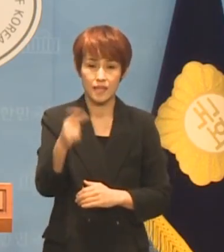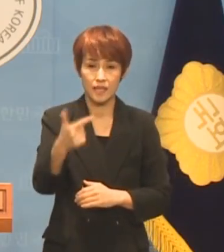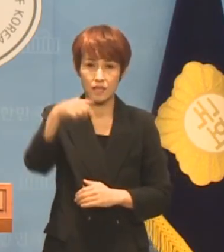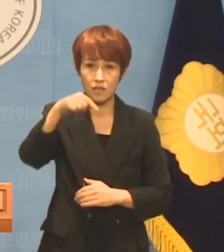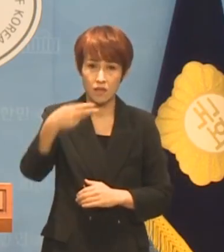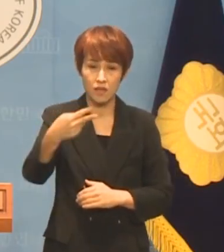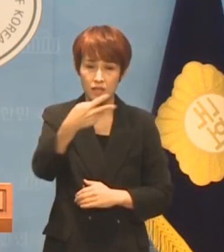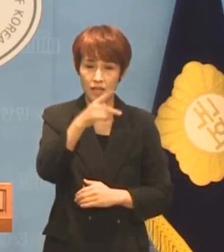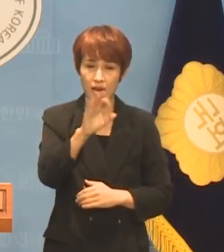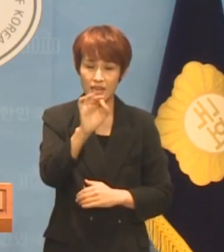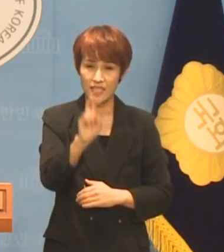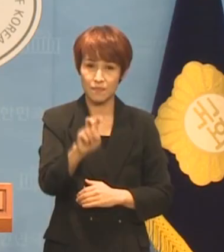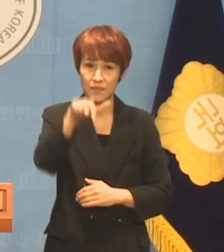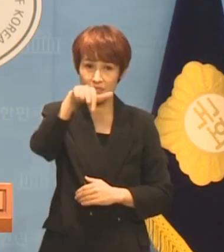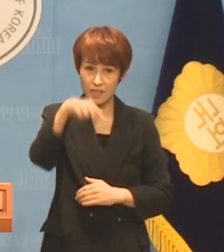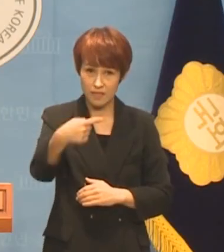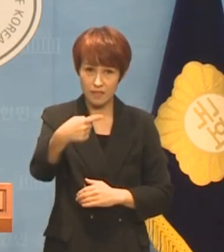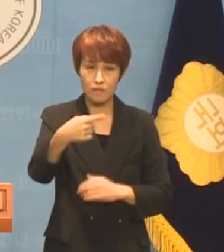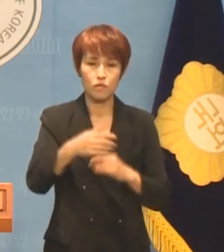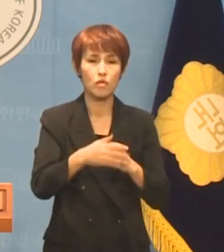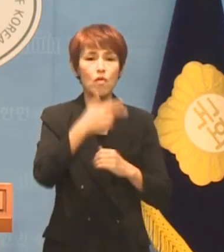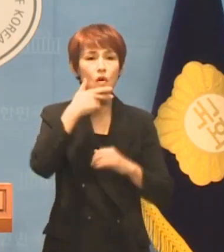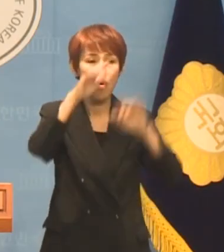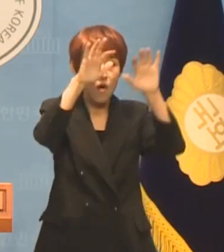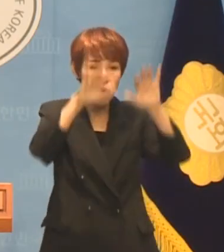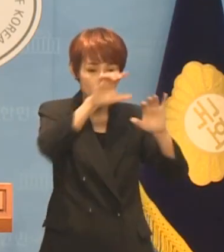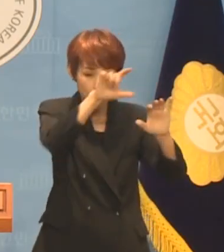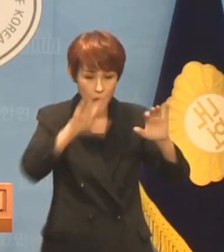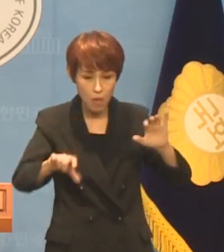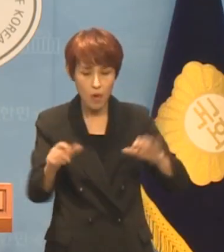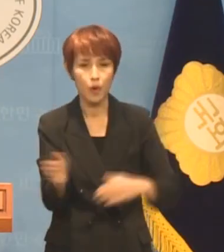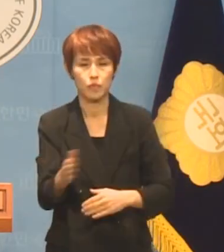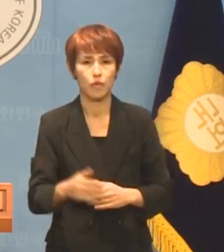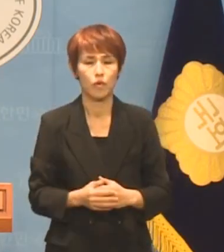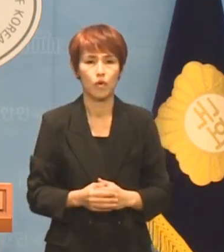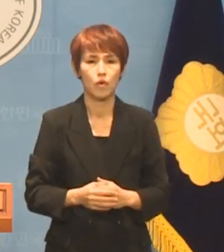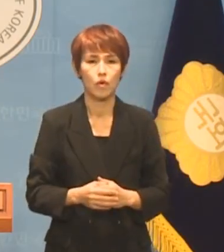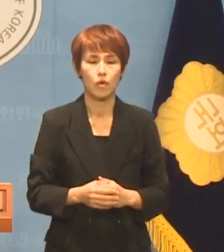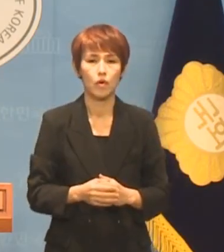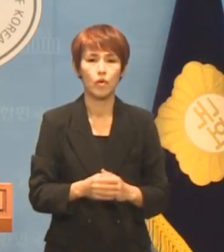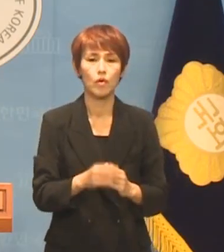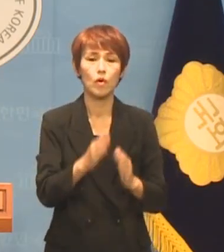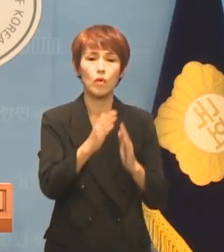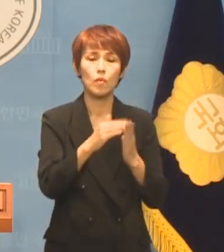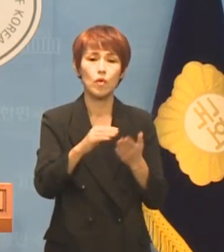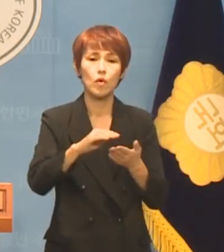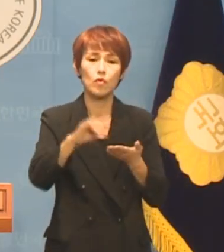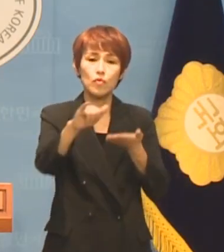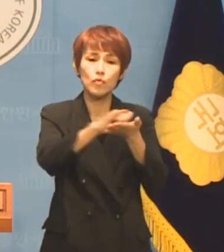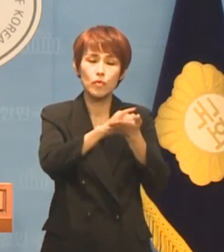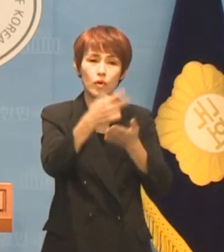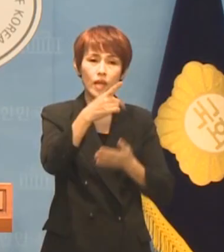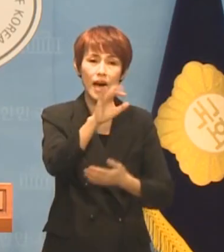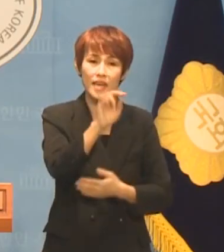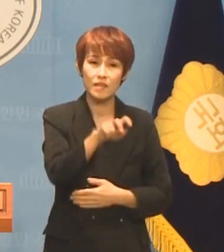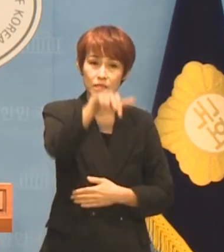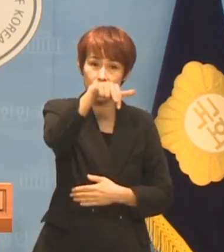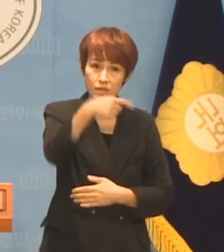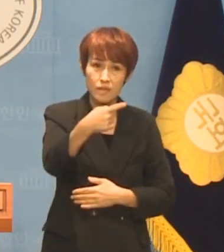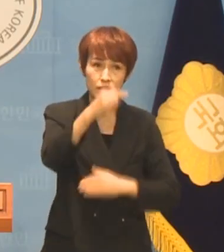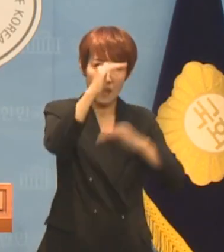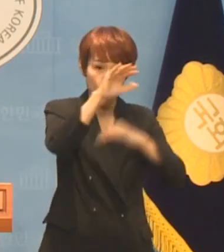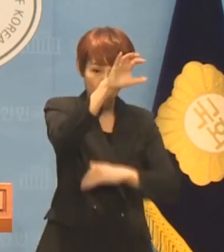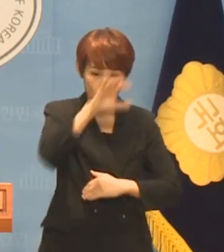제목 없습니다. 원문 링크도 없습니다. 뉴욕 타임즈 기사 제목 없습니다. 원문 링크도 없습니다. 보도